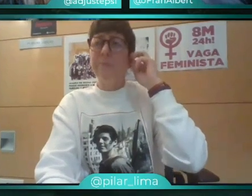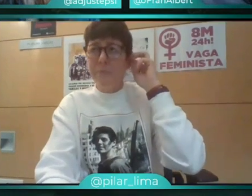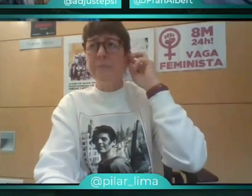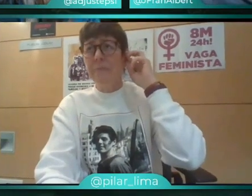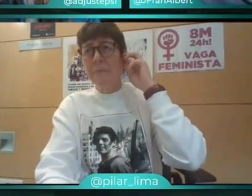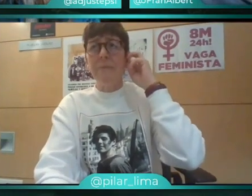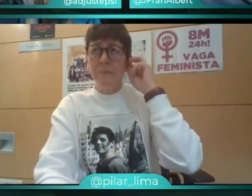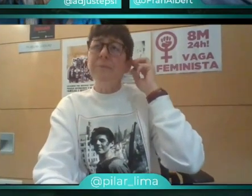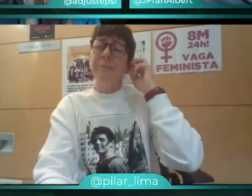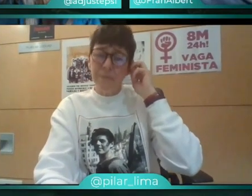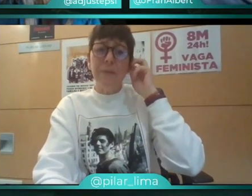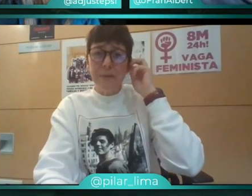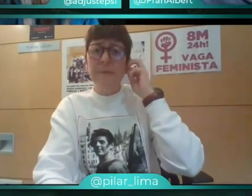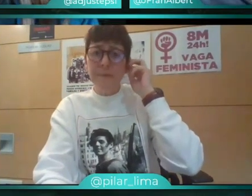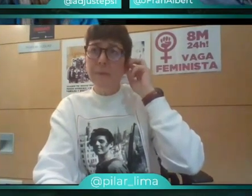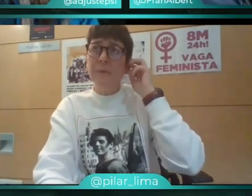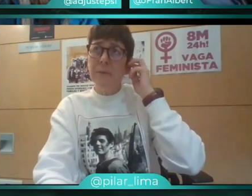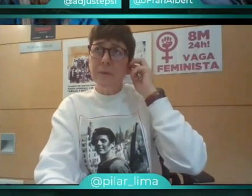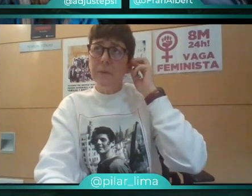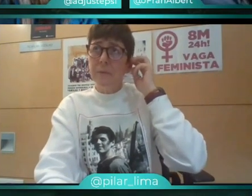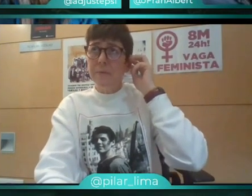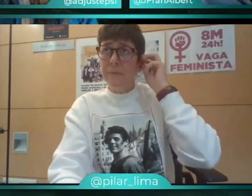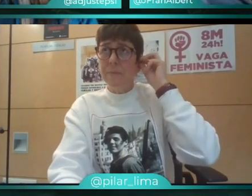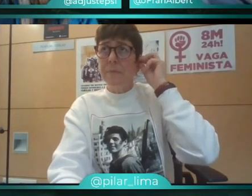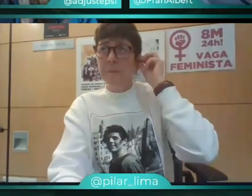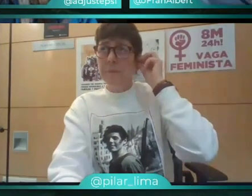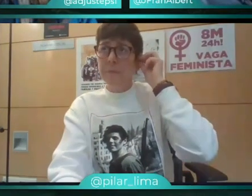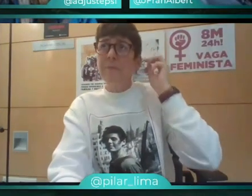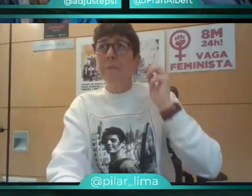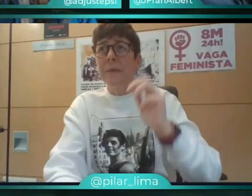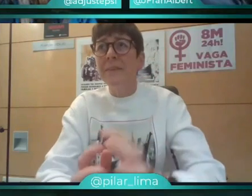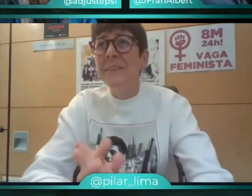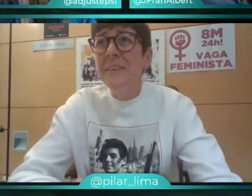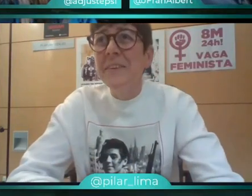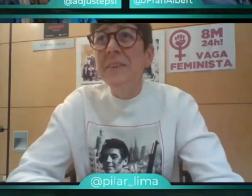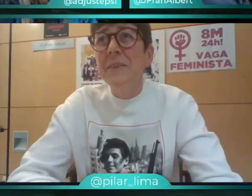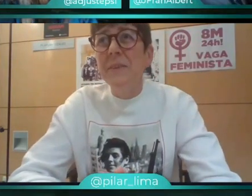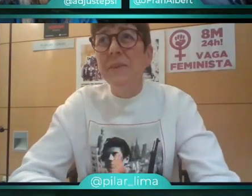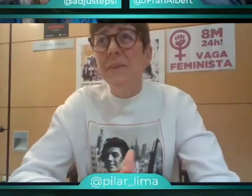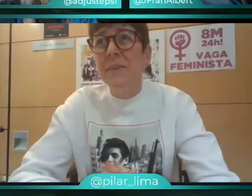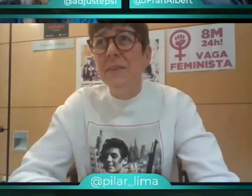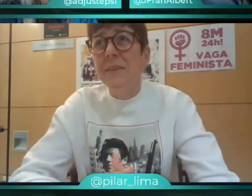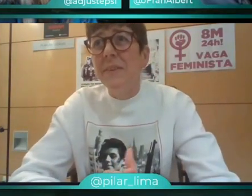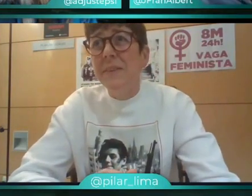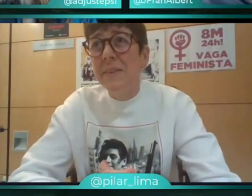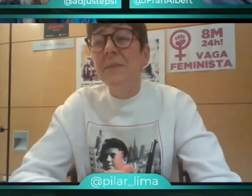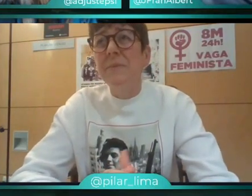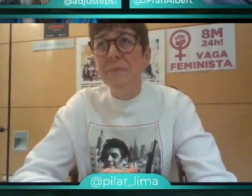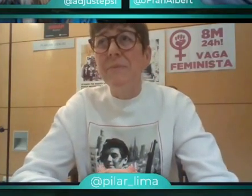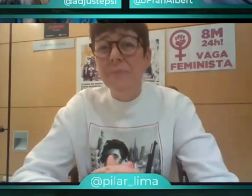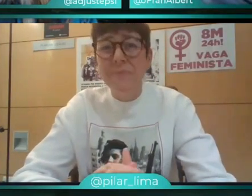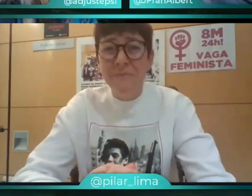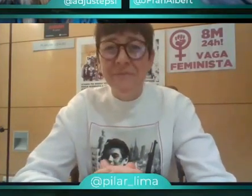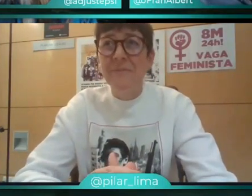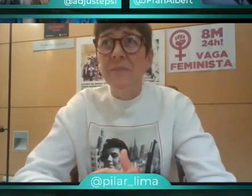desconocida no pero bueno Me gustaría que te presentases un poco no para toda la gente que puede que puede no conocerte no sobre